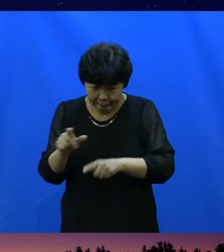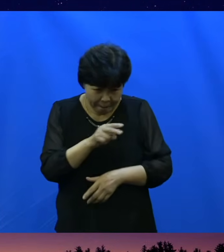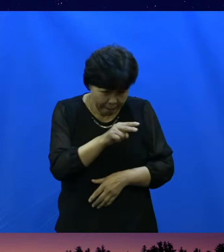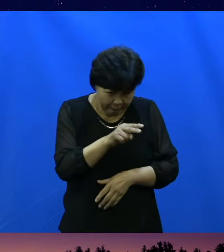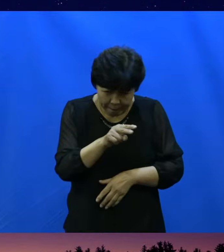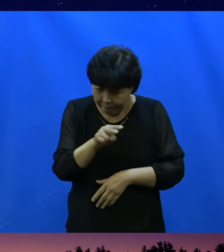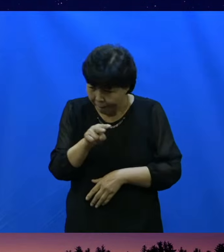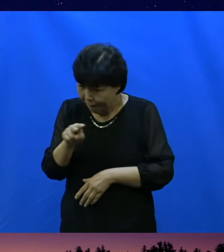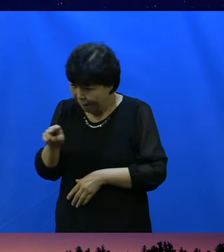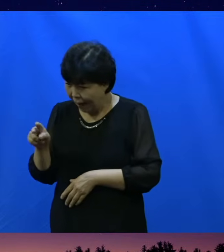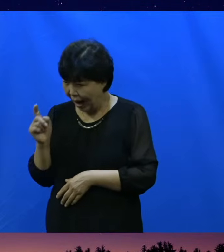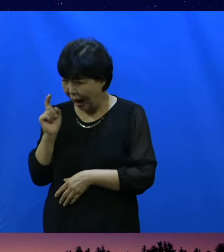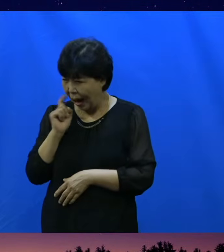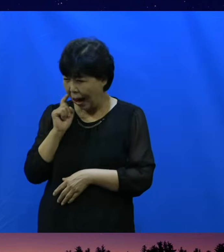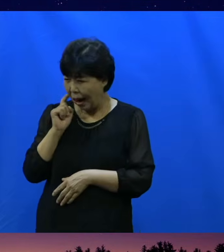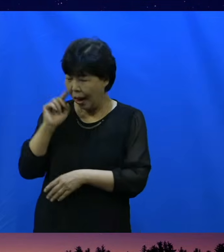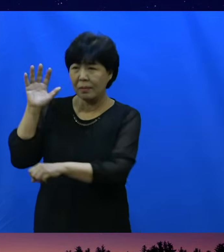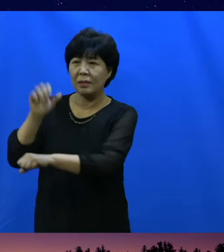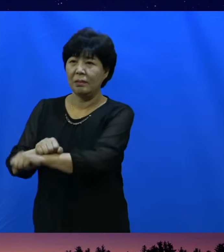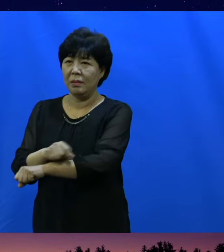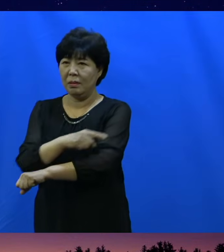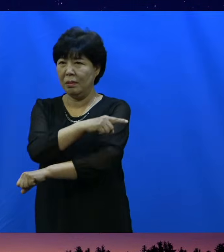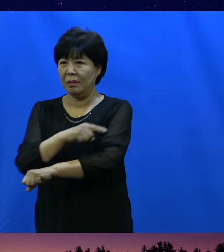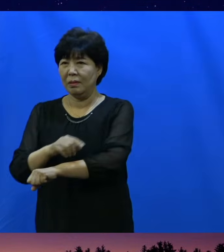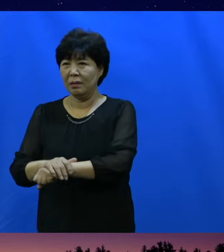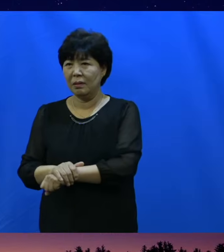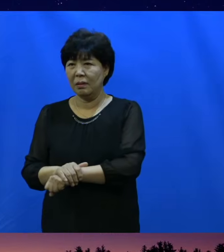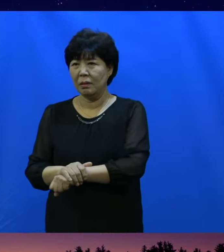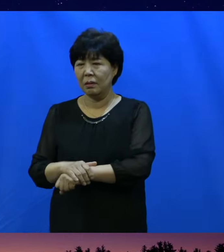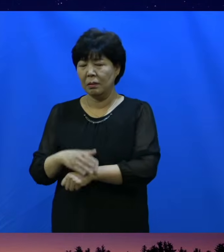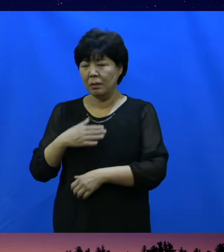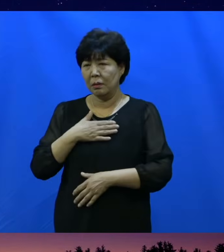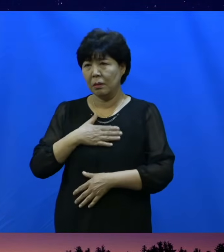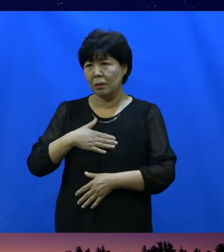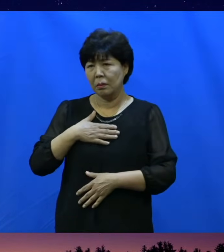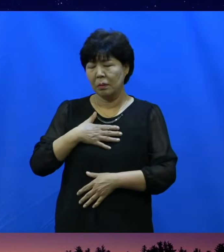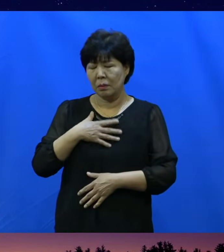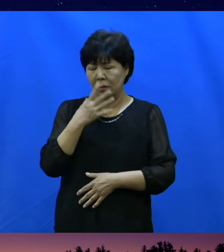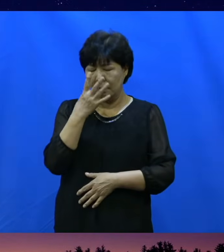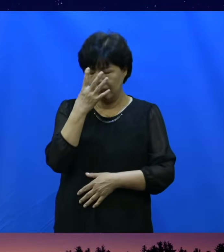거짓말로 속삭이는 거예요. 갑자기 감정이 우울해지는 거예요.